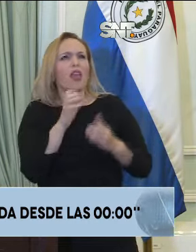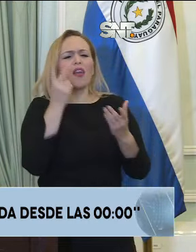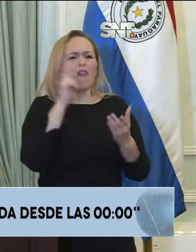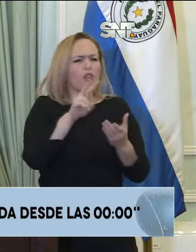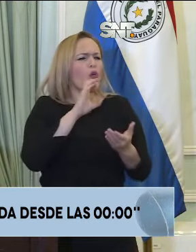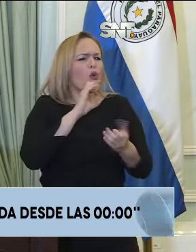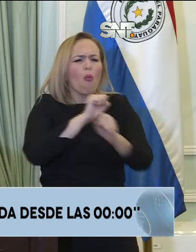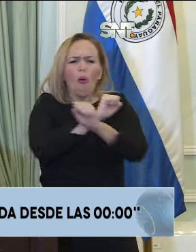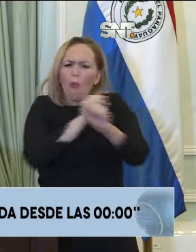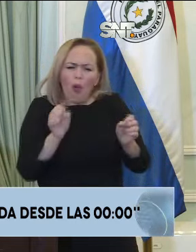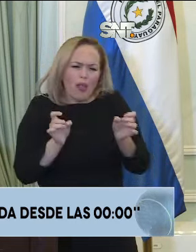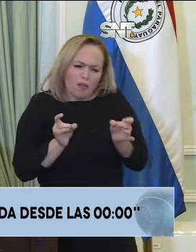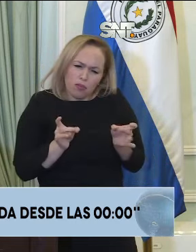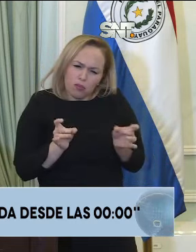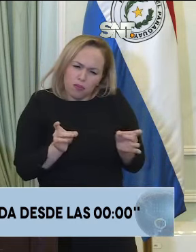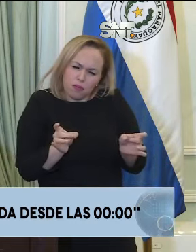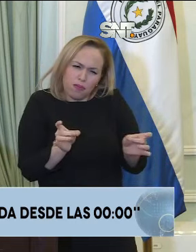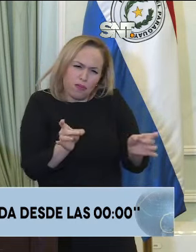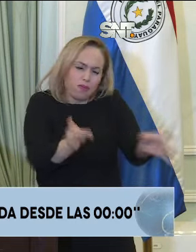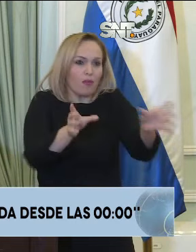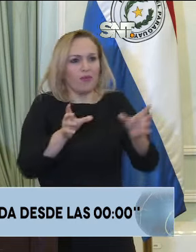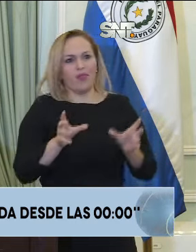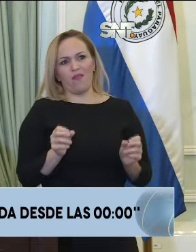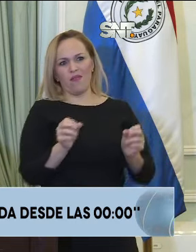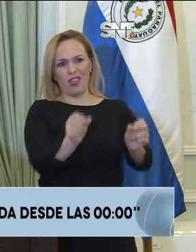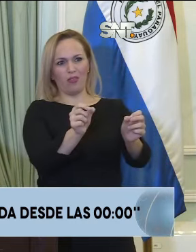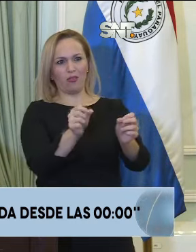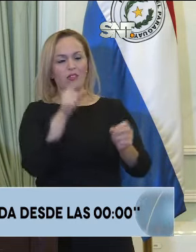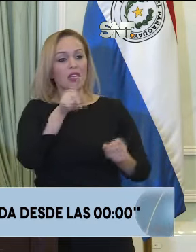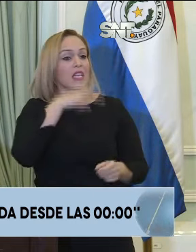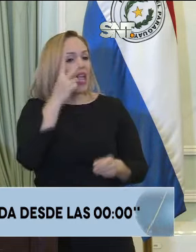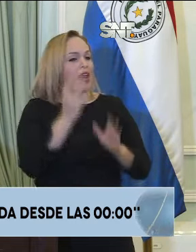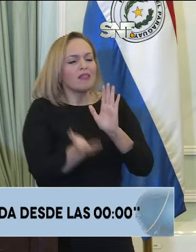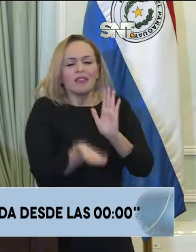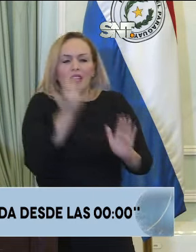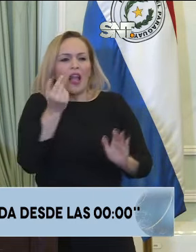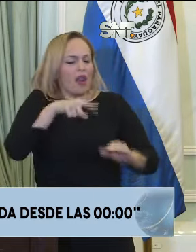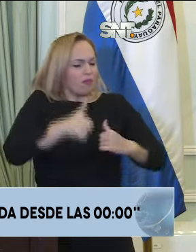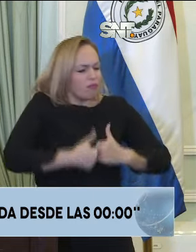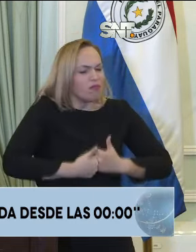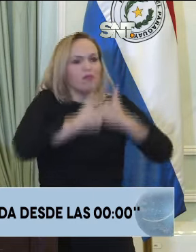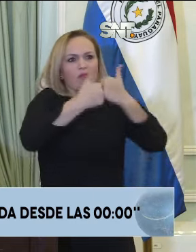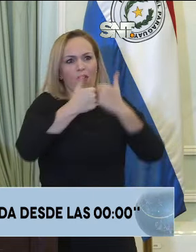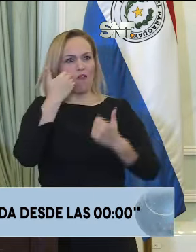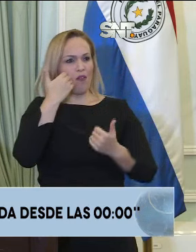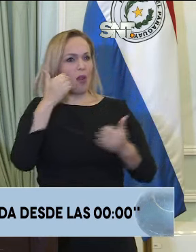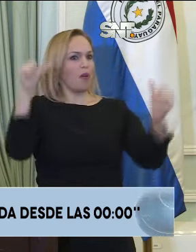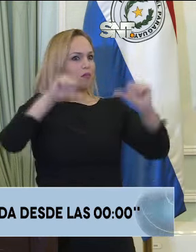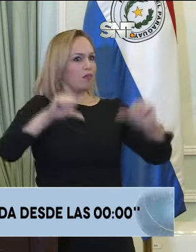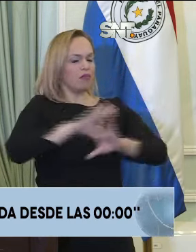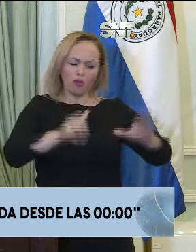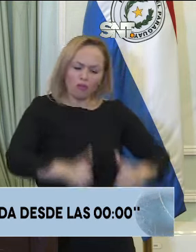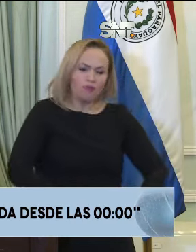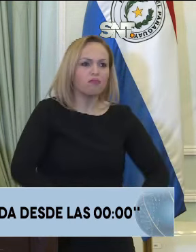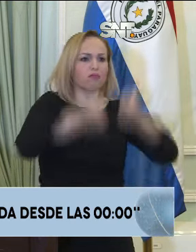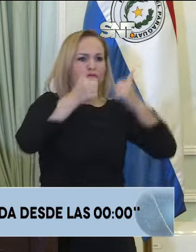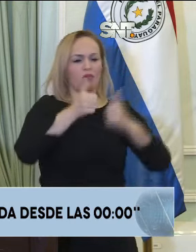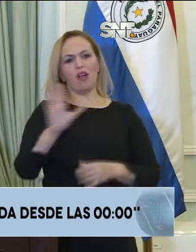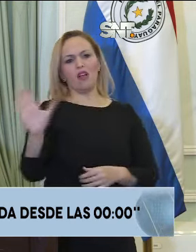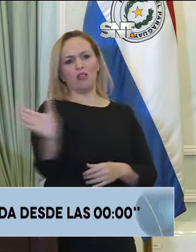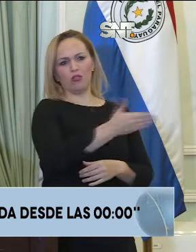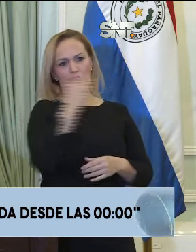una manera definitiva esta epidemia que nos va a sacar del refugio de la enfermedad y nos va a convertir a